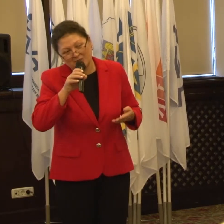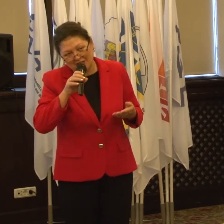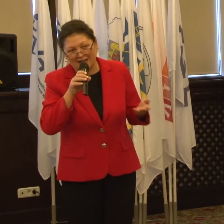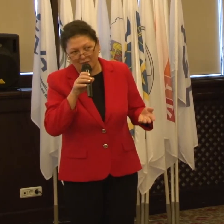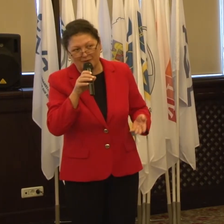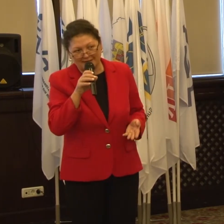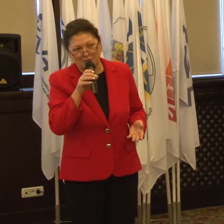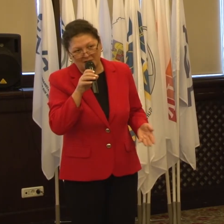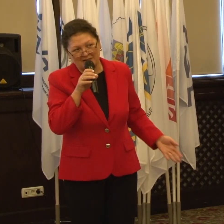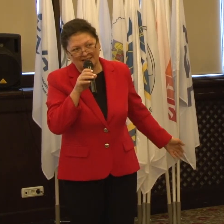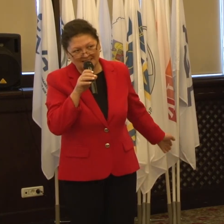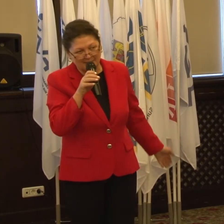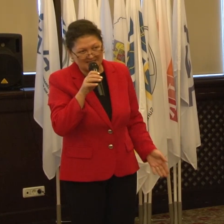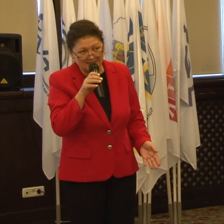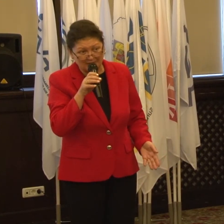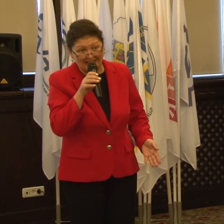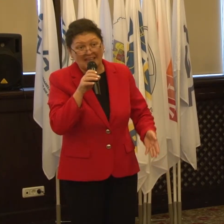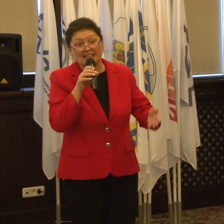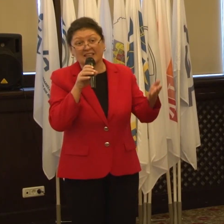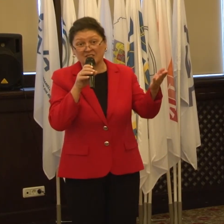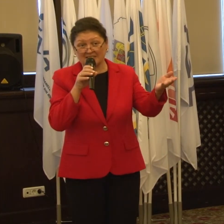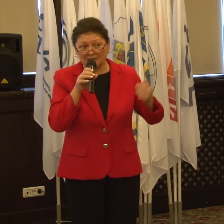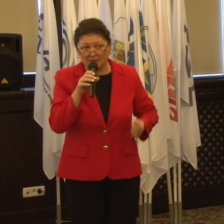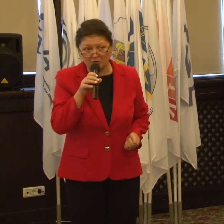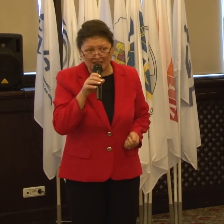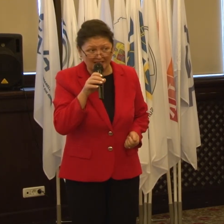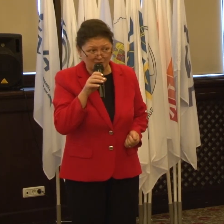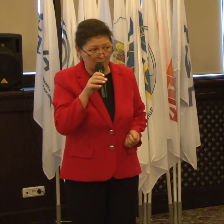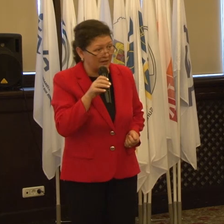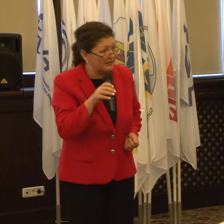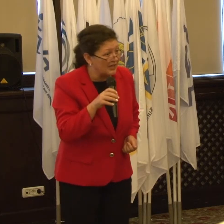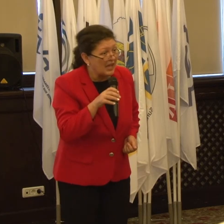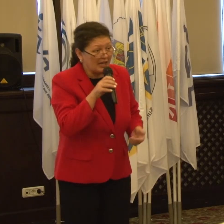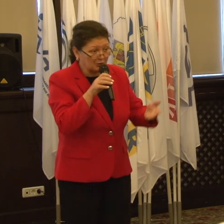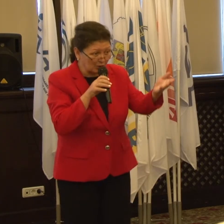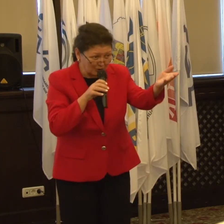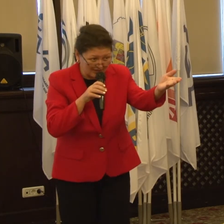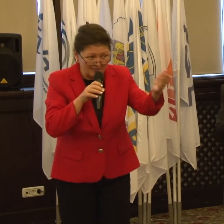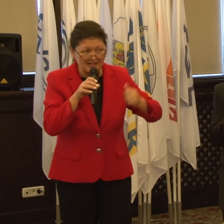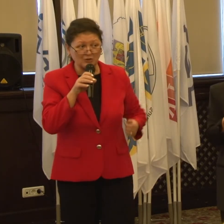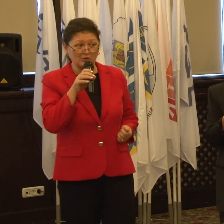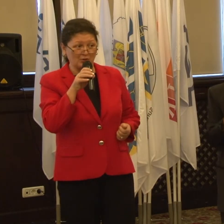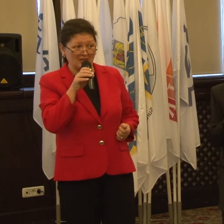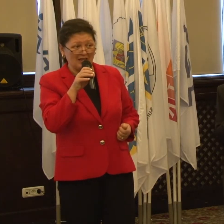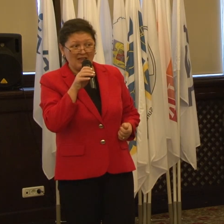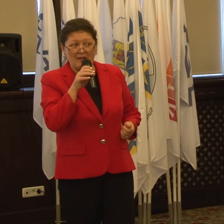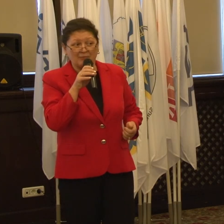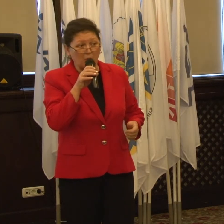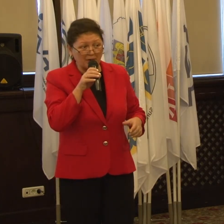el? El știe că au parte de o mamă care a spart zidurile. Dar ce se întâmplă cu ceilalți copii? La doctor, că merg la